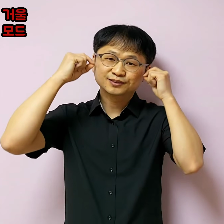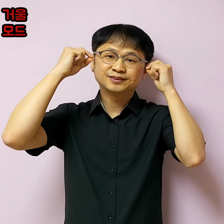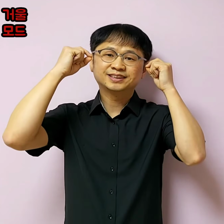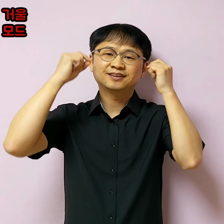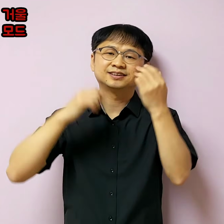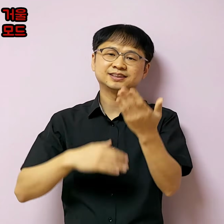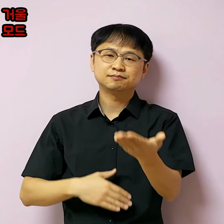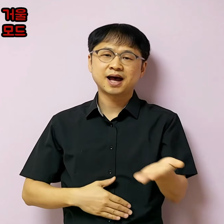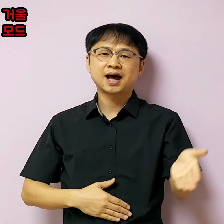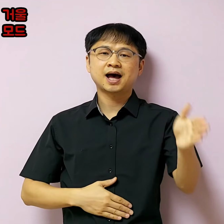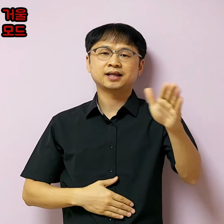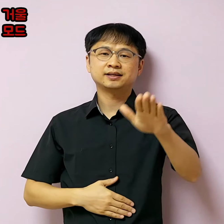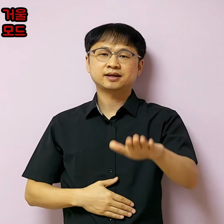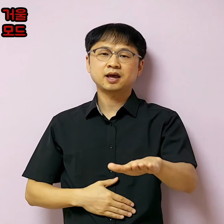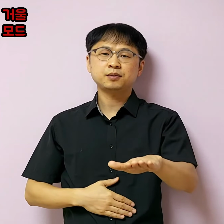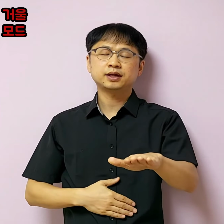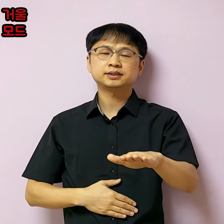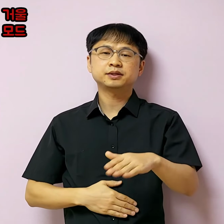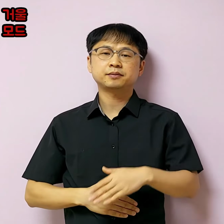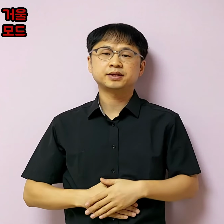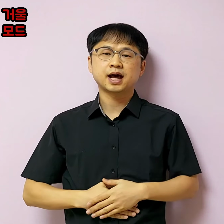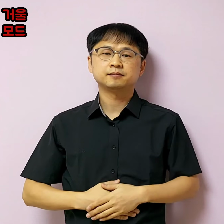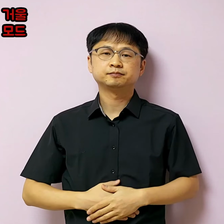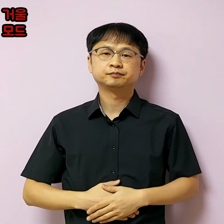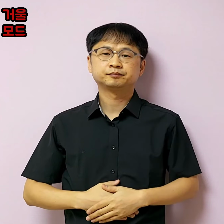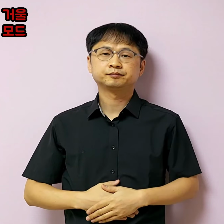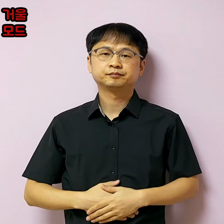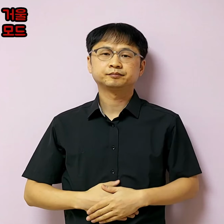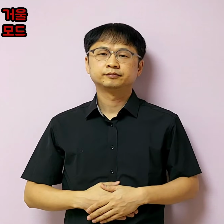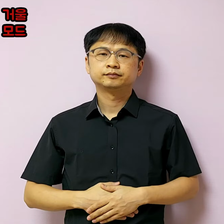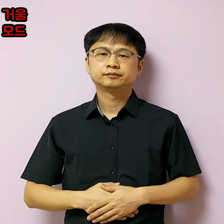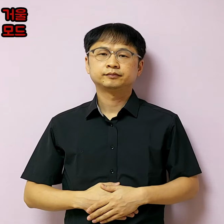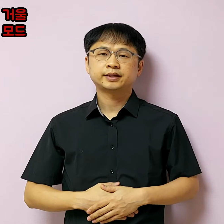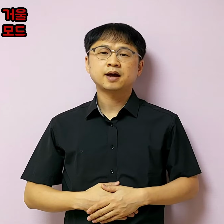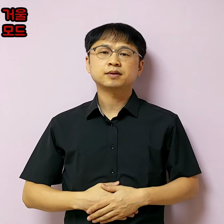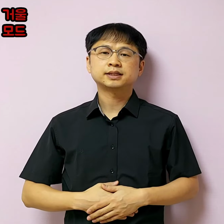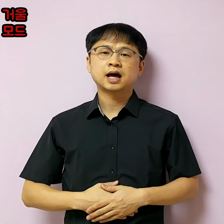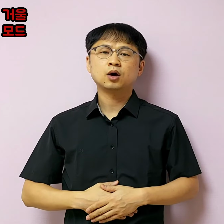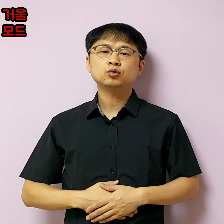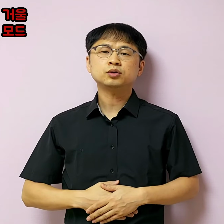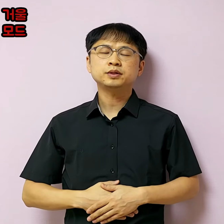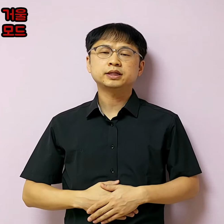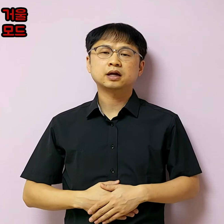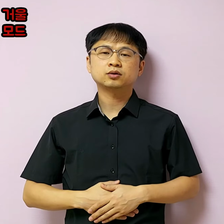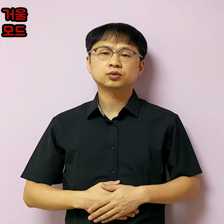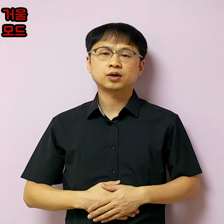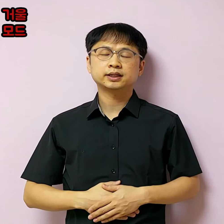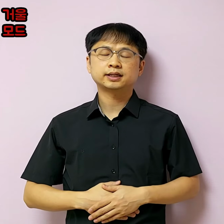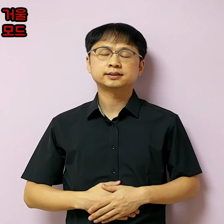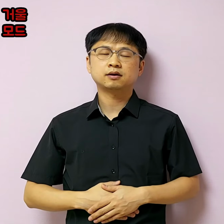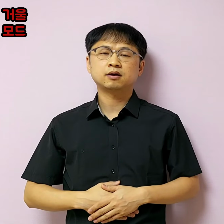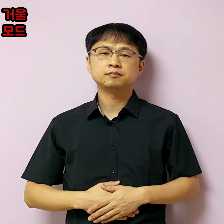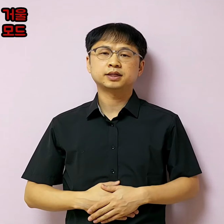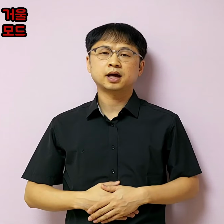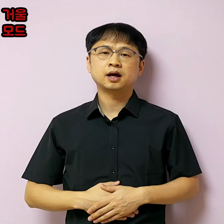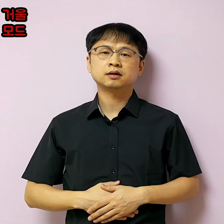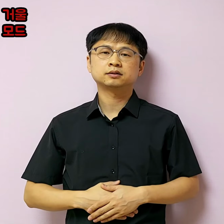한바구음을 지었지만 이렇게 표현하시면 됩니다. 네, 다음 가사 울음이 날 것도 같았어 입니다. 그래서